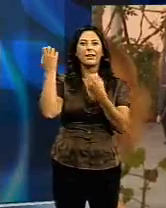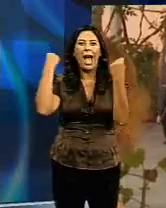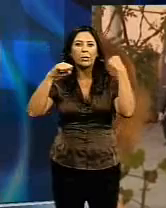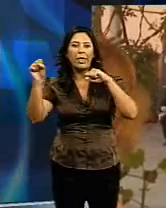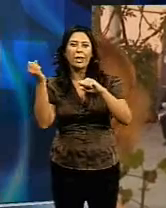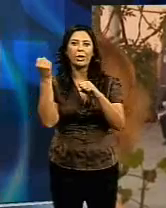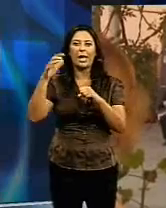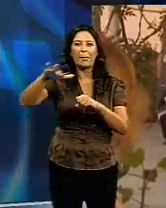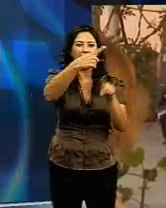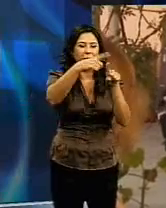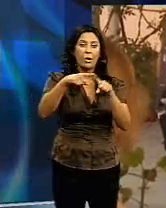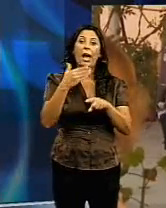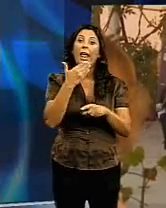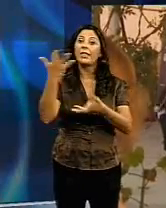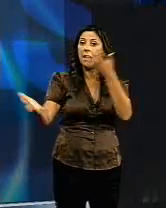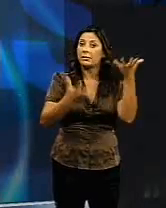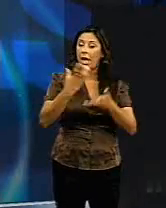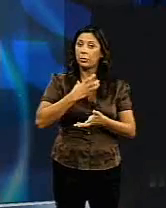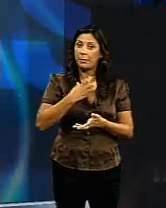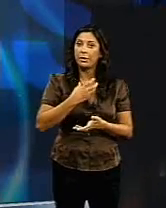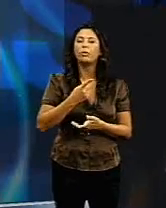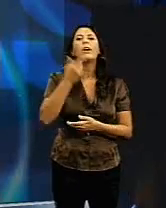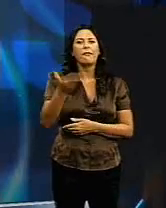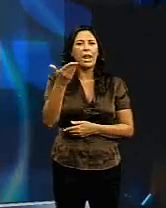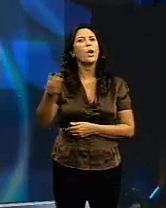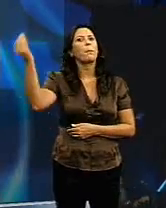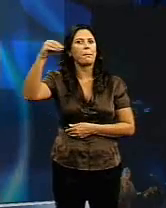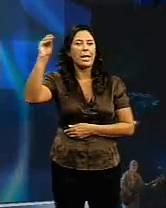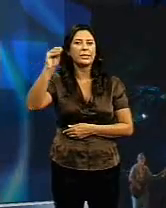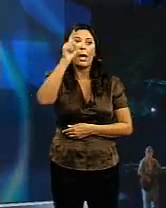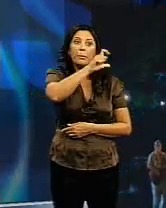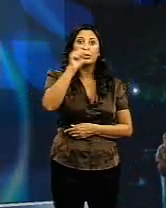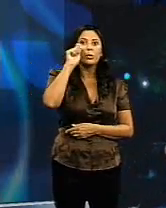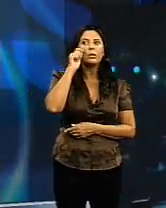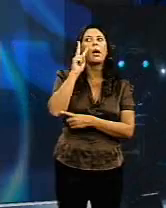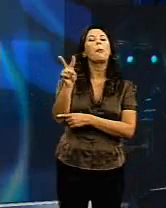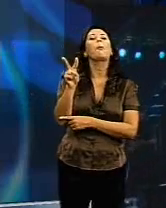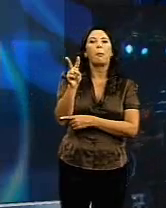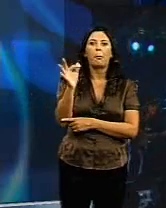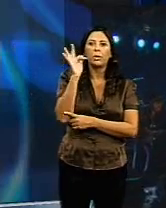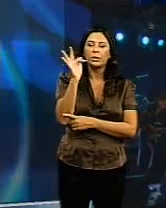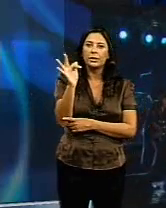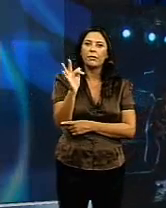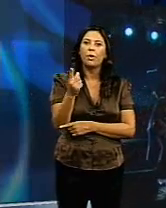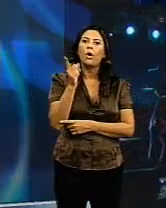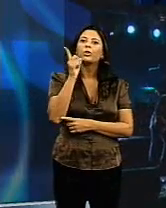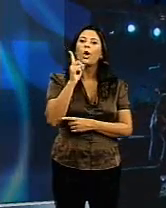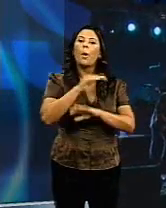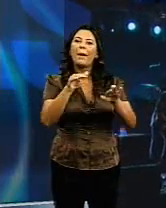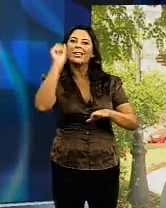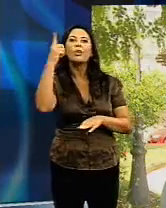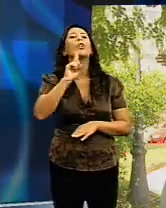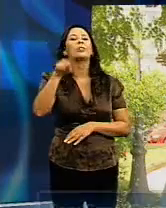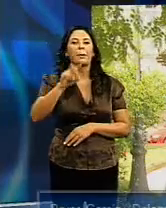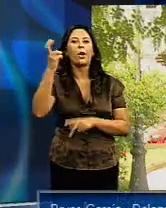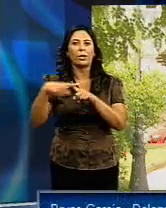por el ayuntamiento dan un valor añadido muy reconocido por los turistas, que ya no solo describen a Cádiz como destino de sol y playa.